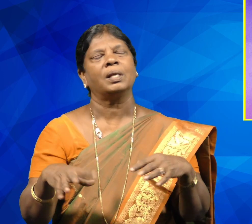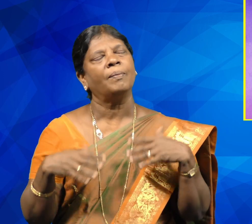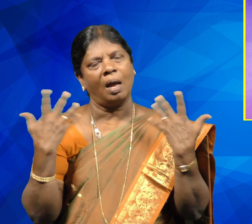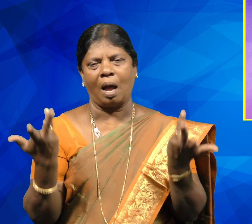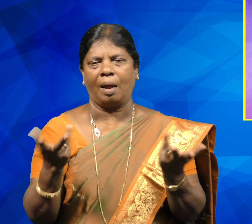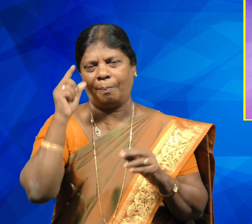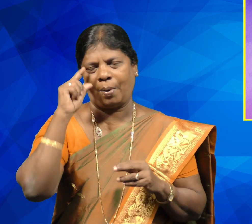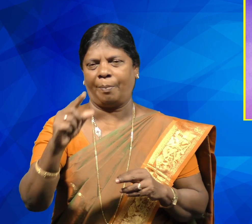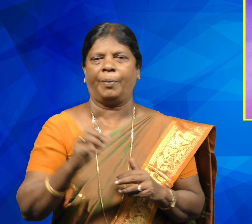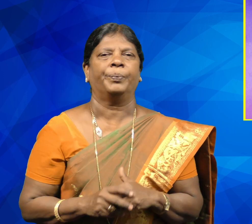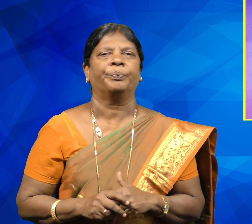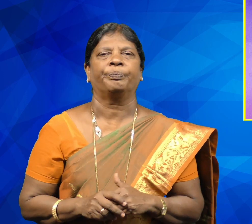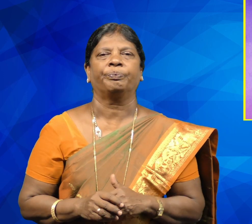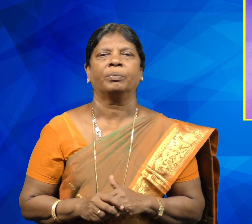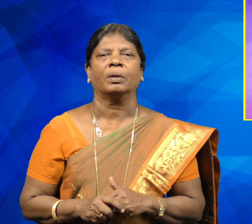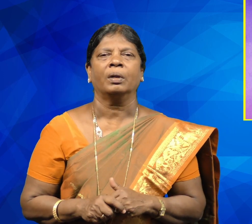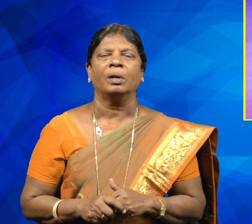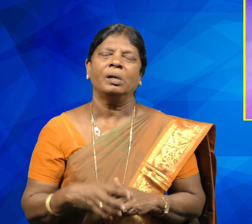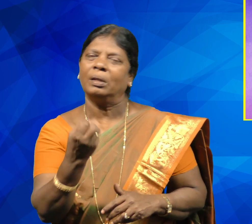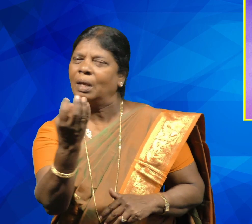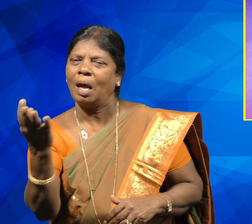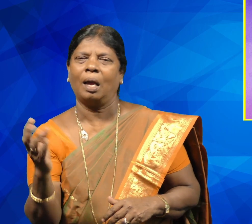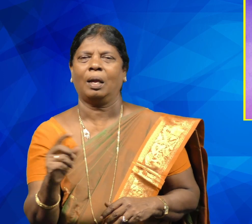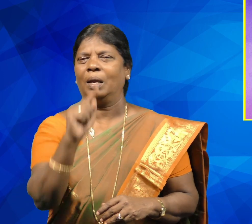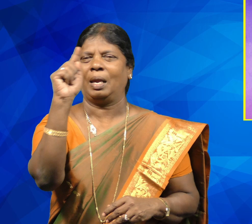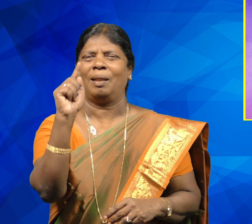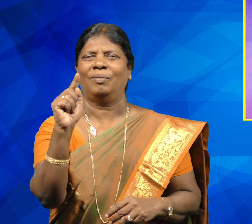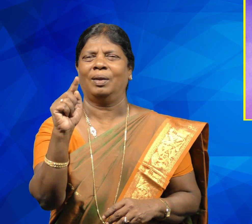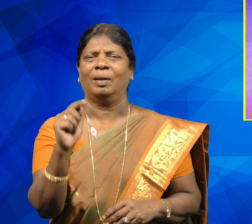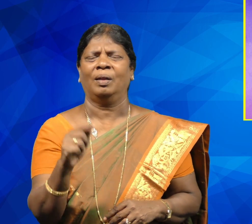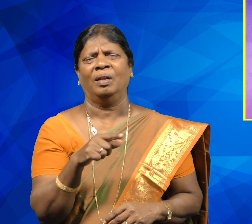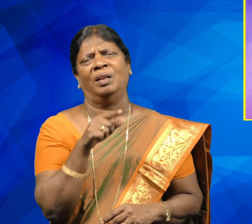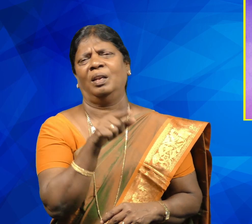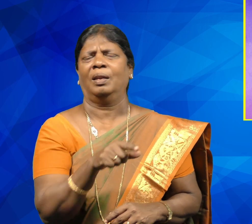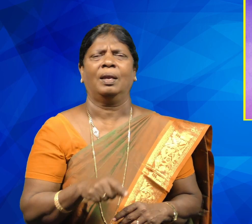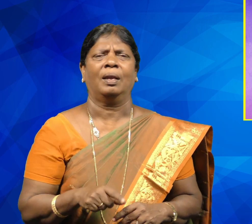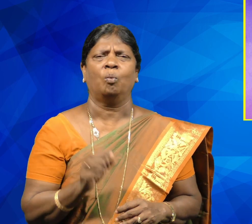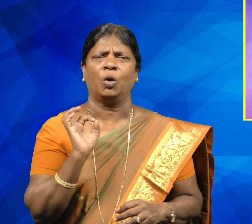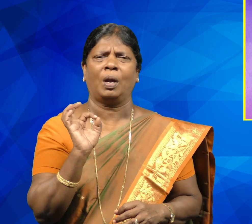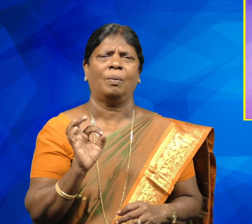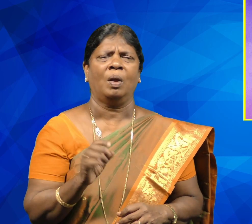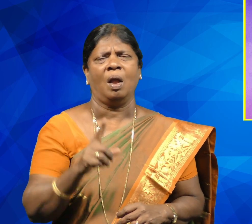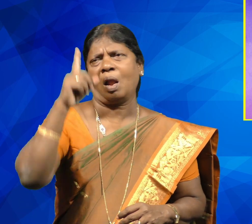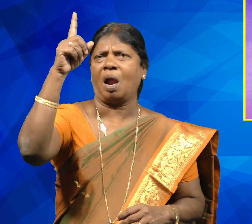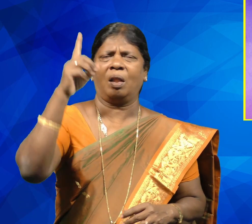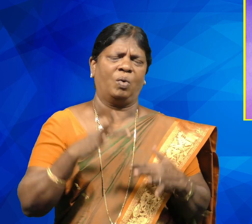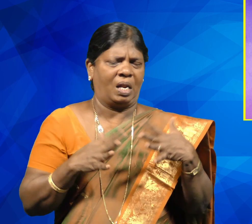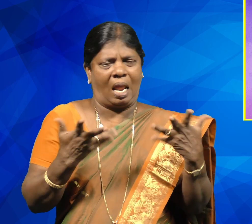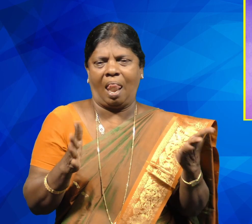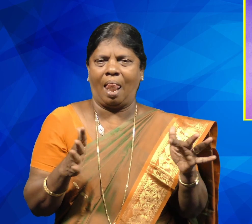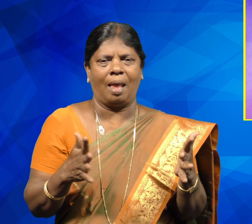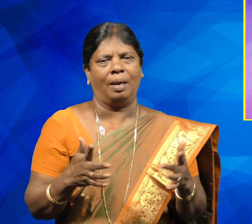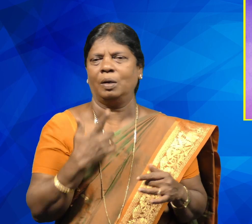விபரீதமாக முடிவதை நாம் காண்கிறோம். இது அநேகருக்கு கேள்வி எழுப்புகிறது. மிக முக்கியமாக